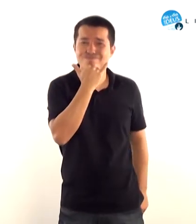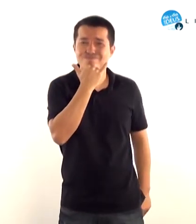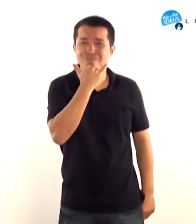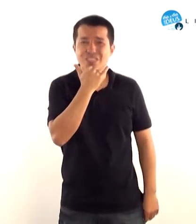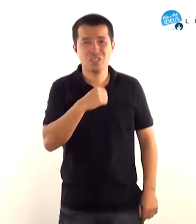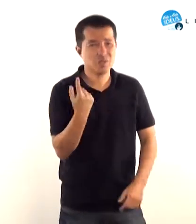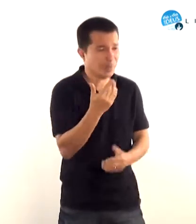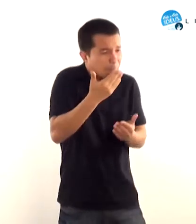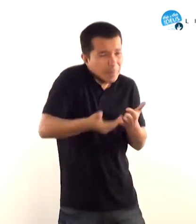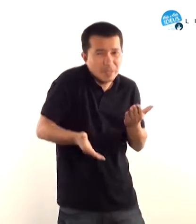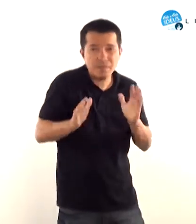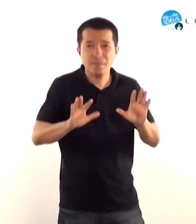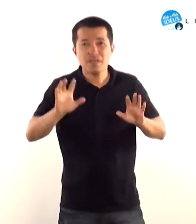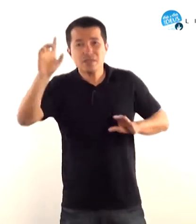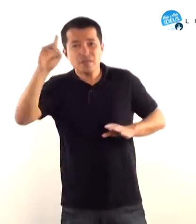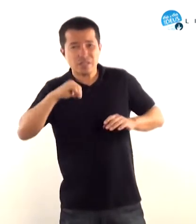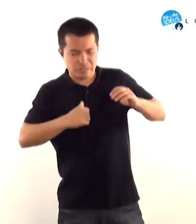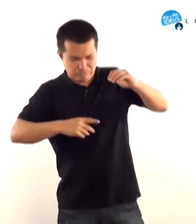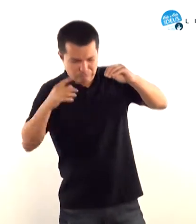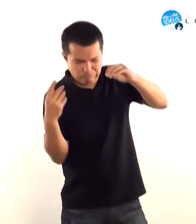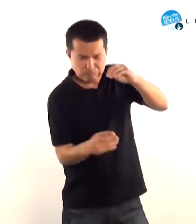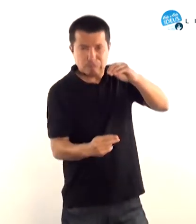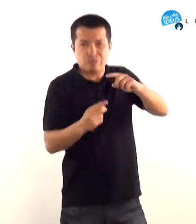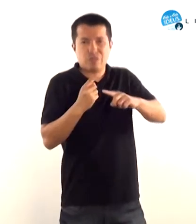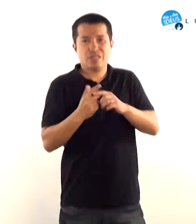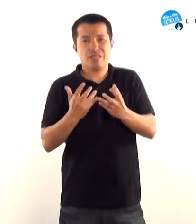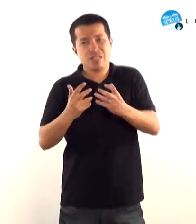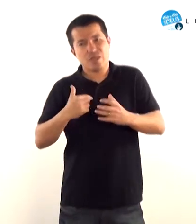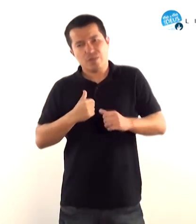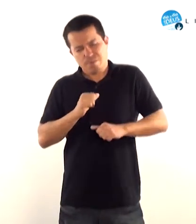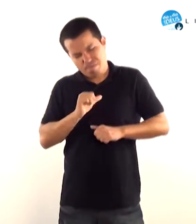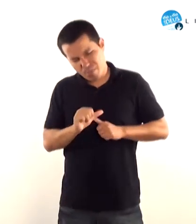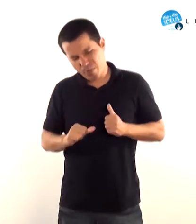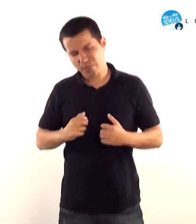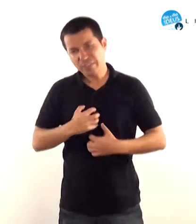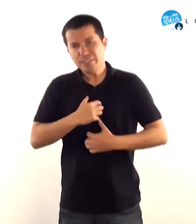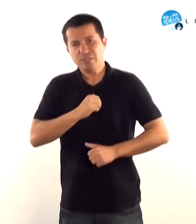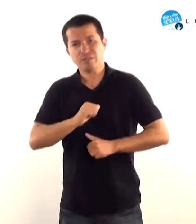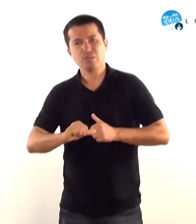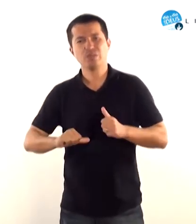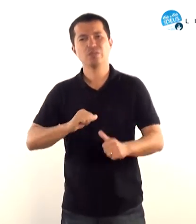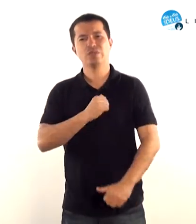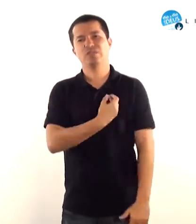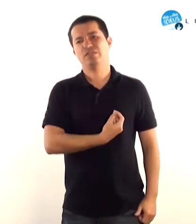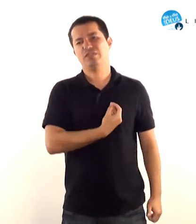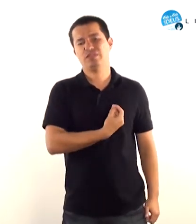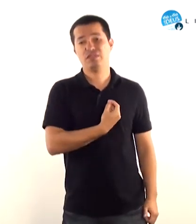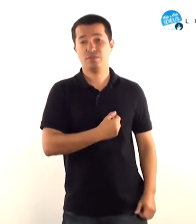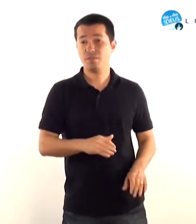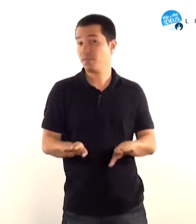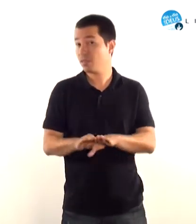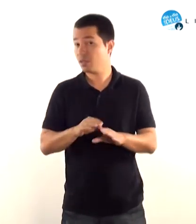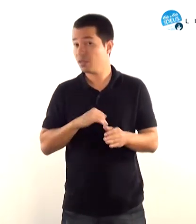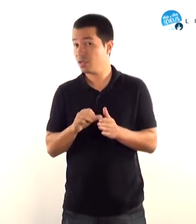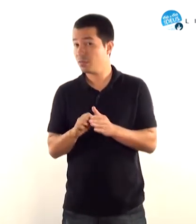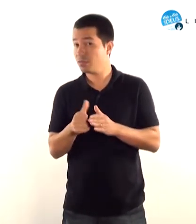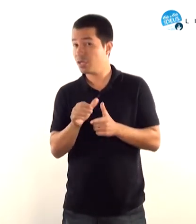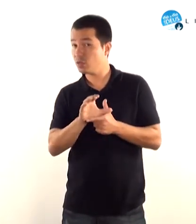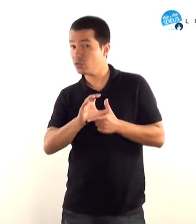julgar junto com esse mundo. E é isso que diz a Bíblia em 1 Coríntios, capítulo 11, verso 32. E é